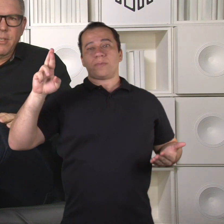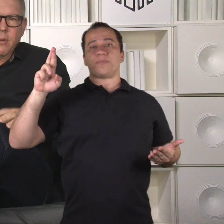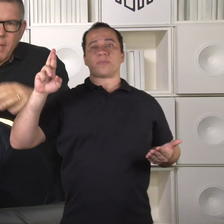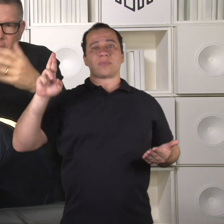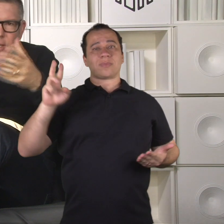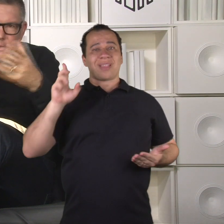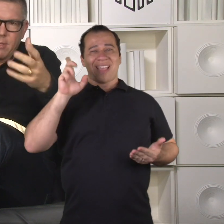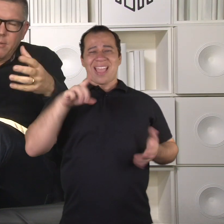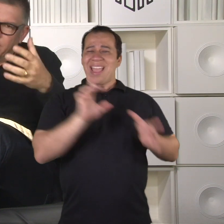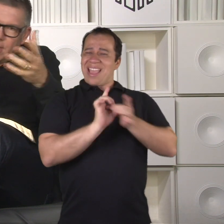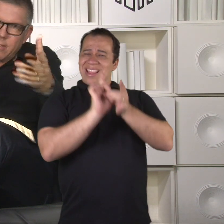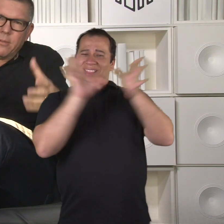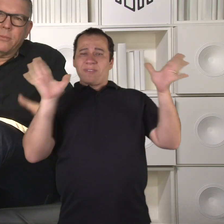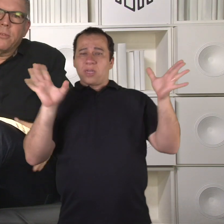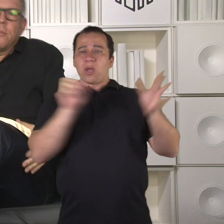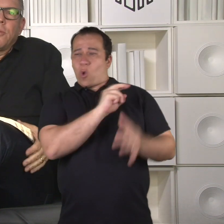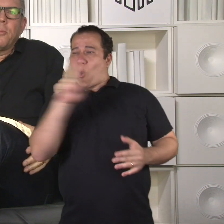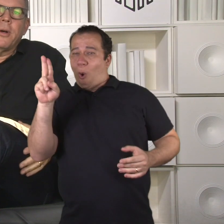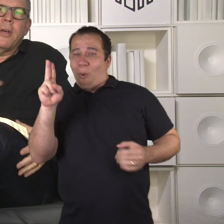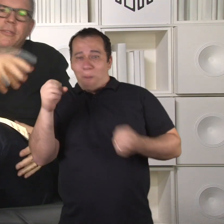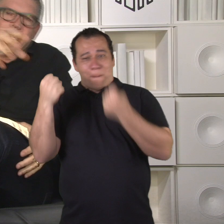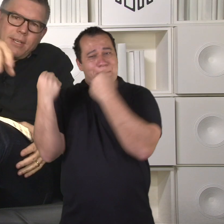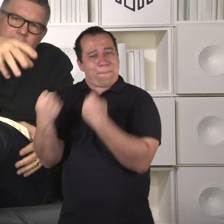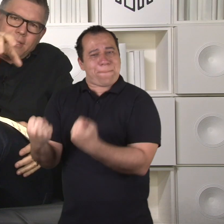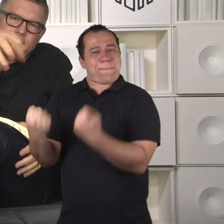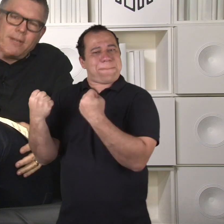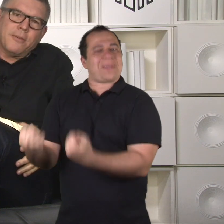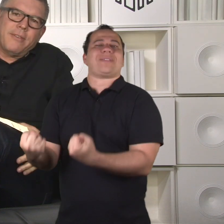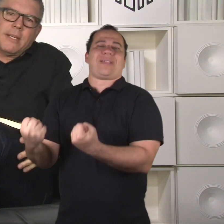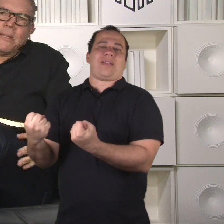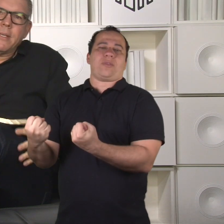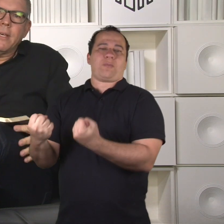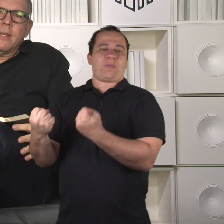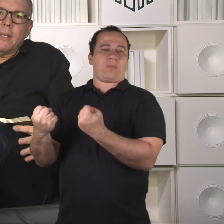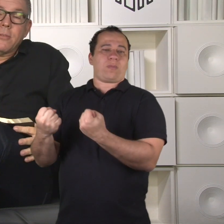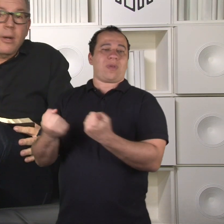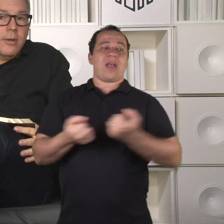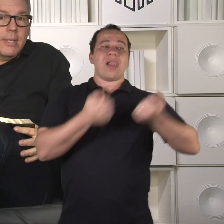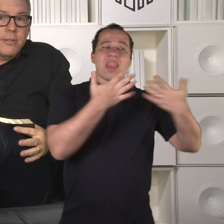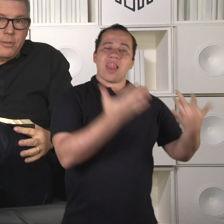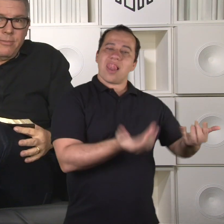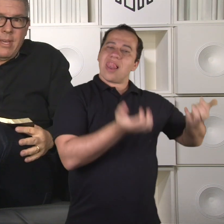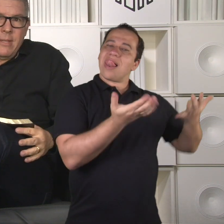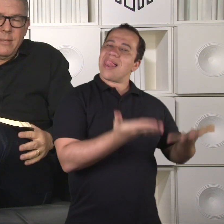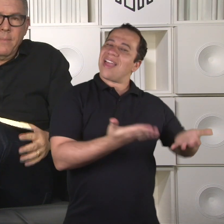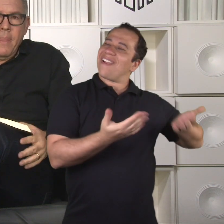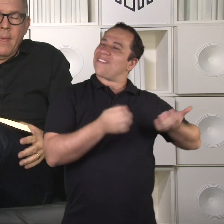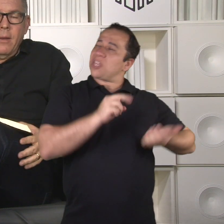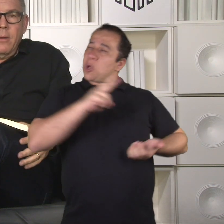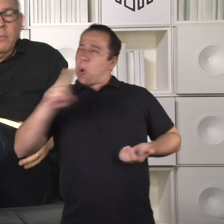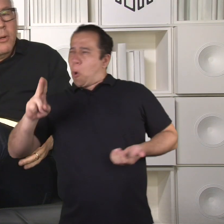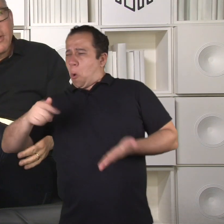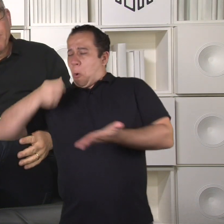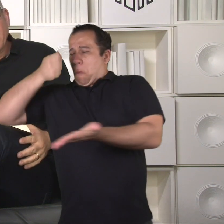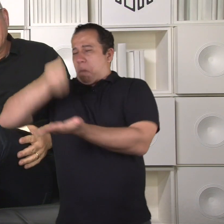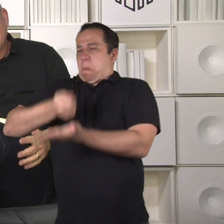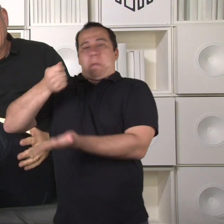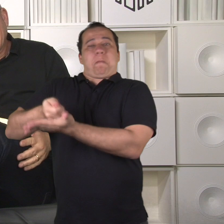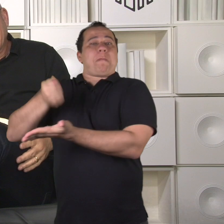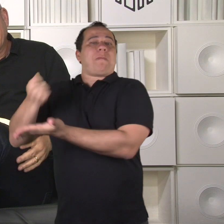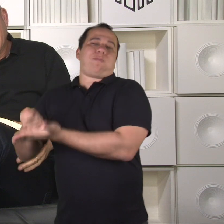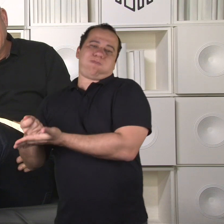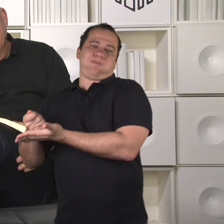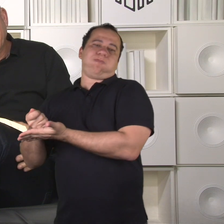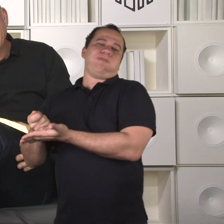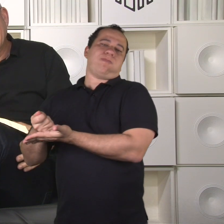sua vida? Como é que é isso aí? Converse com o seu grupo, faça essa conversa aí na sua roda de conversa. Agora, uma outra pergunta